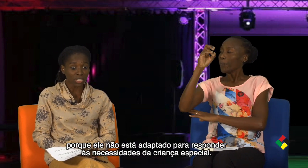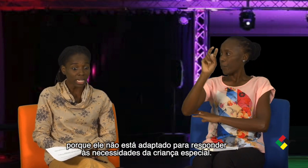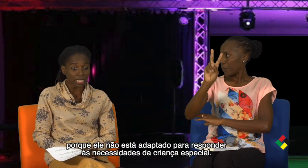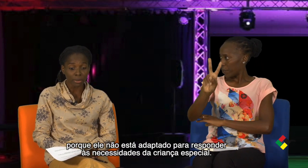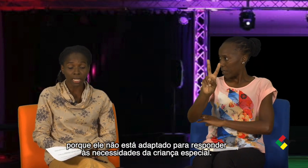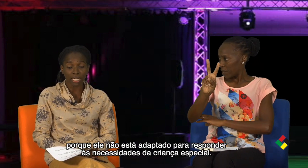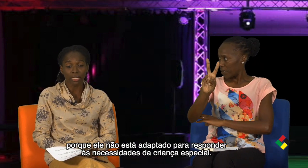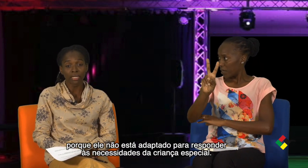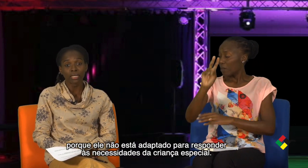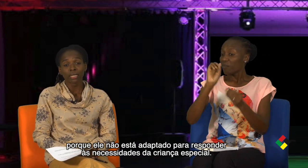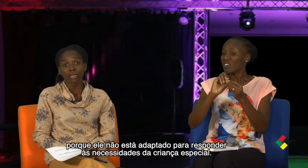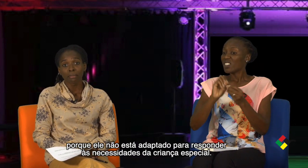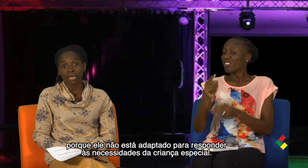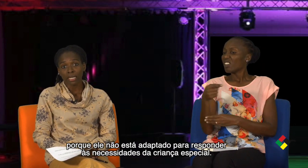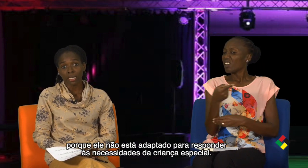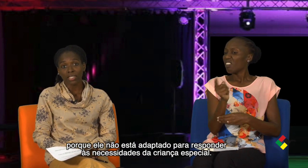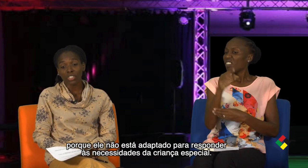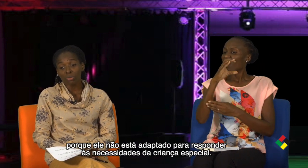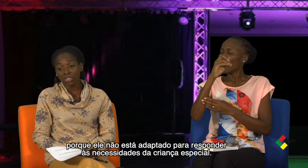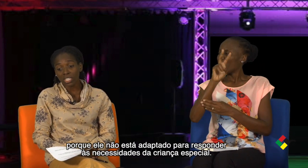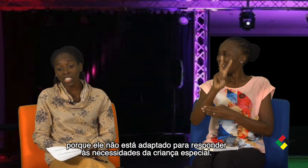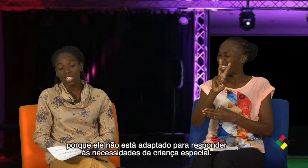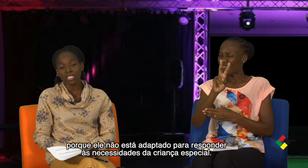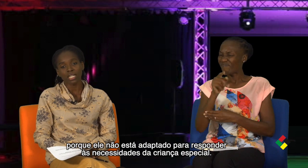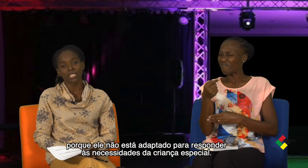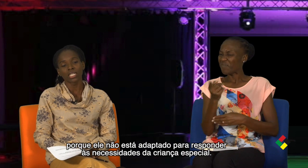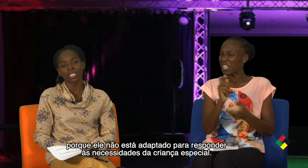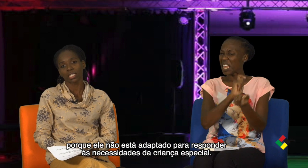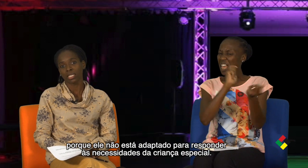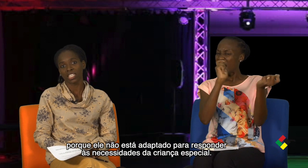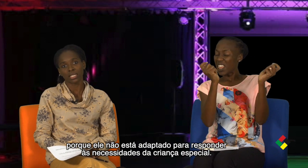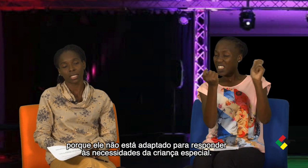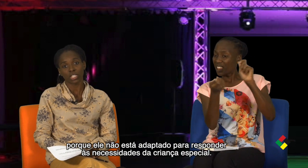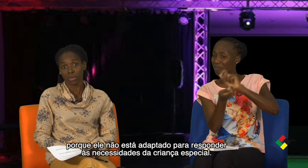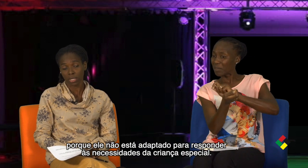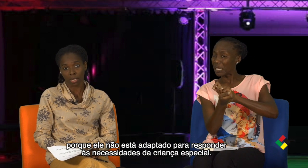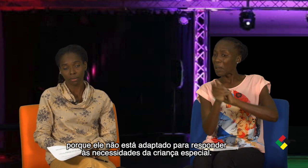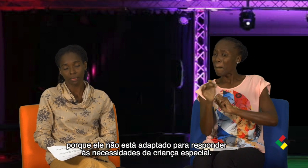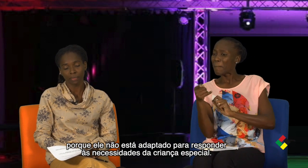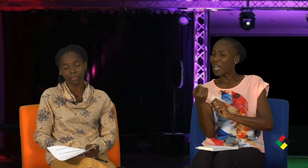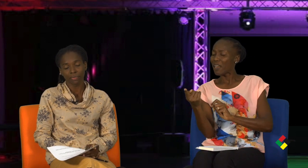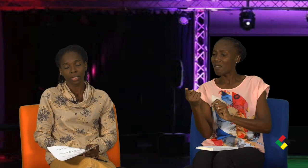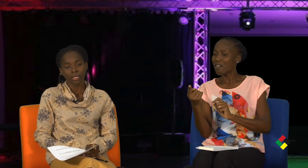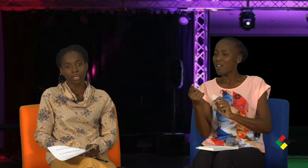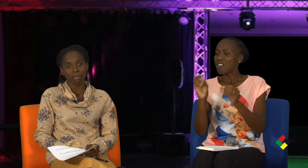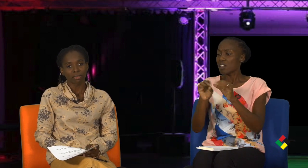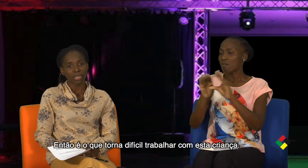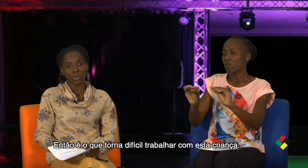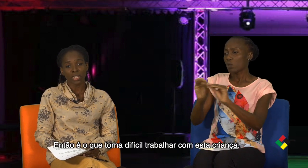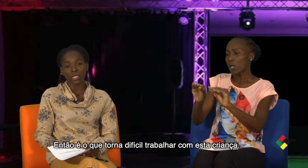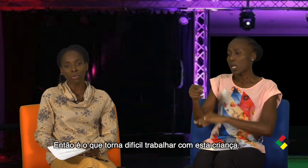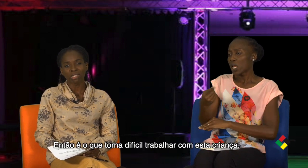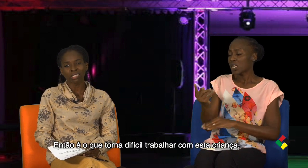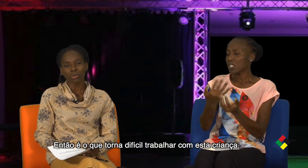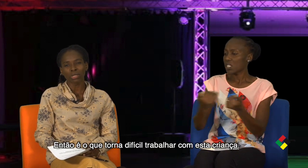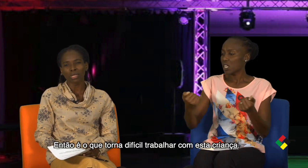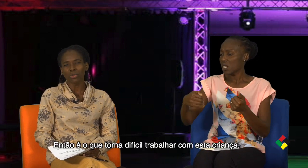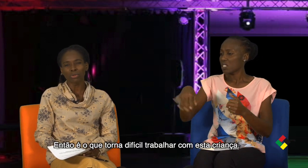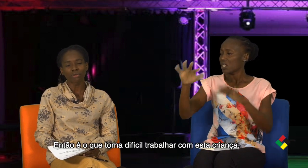está adaptada para responder às necessidades desta criança especial. Então, é isto que torna muito